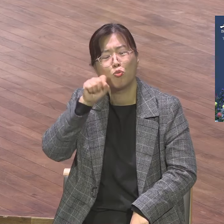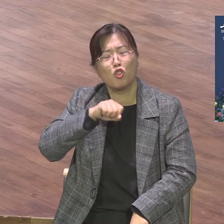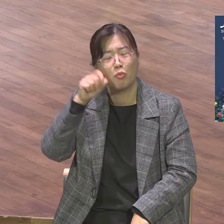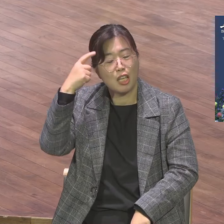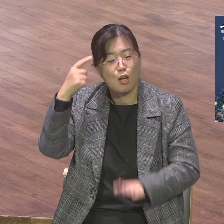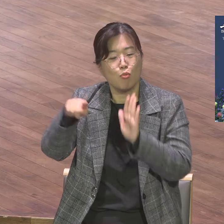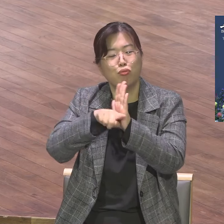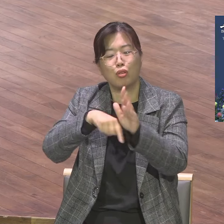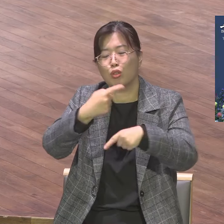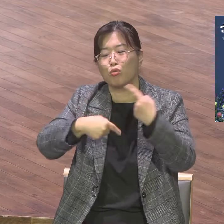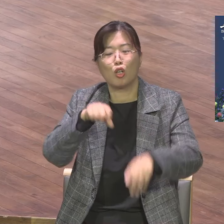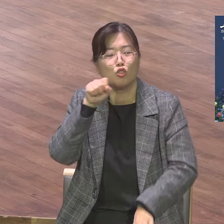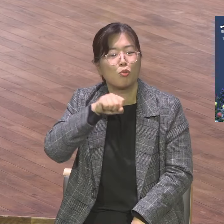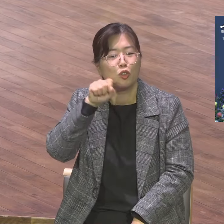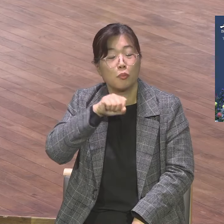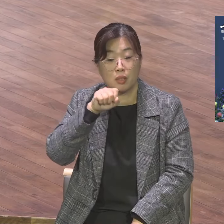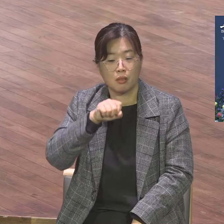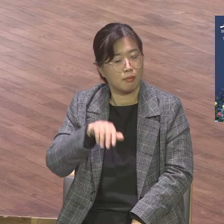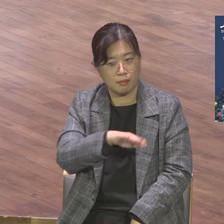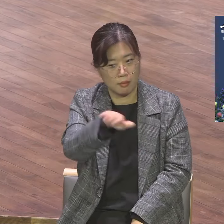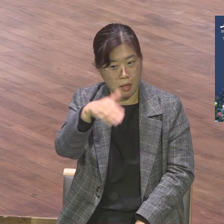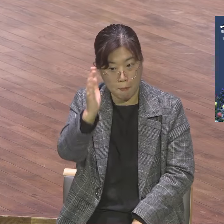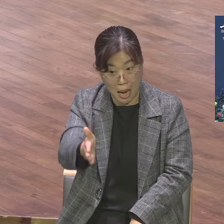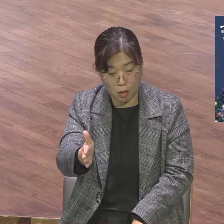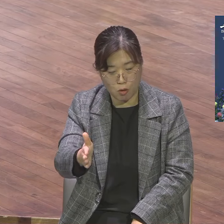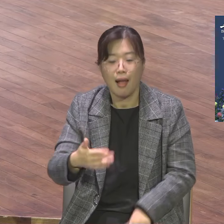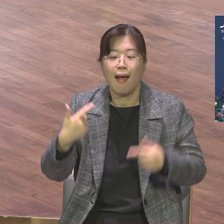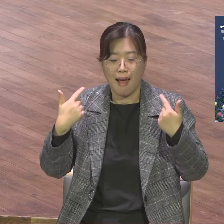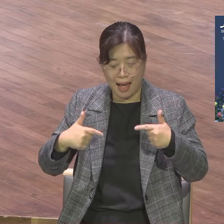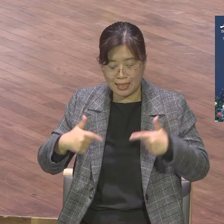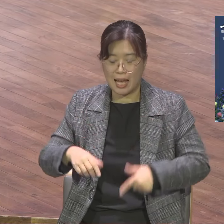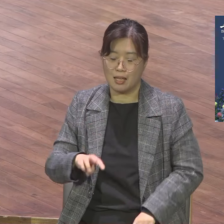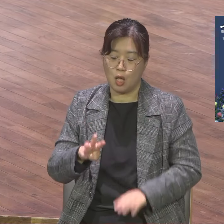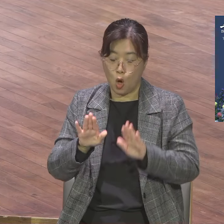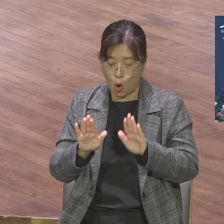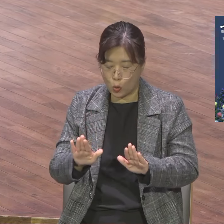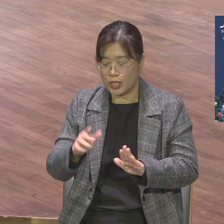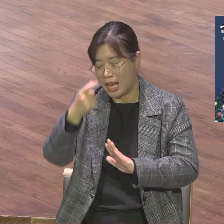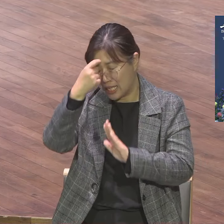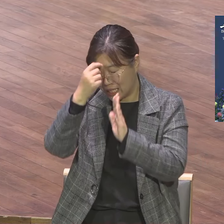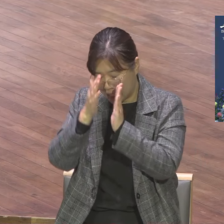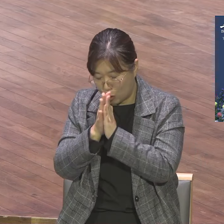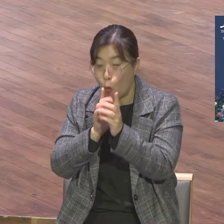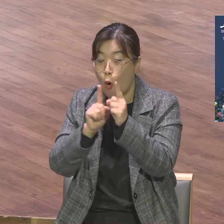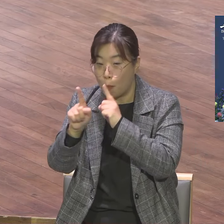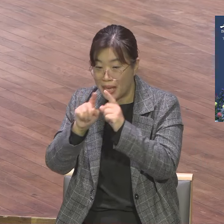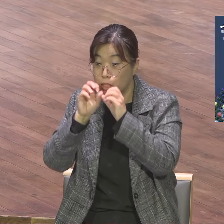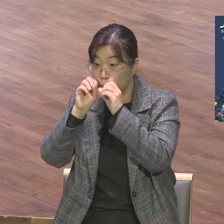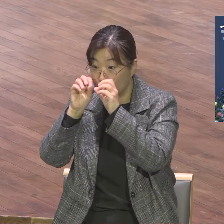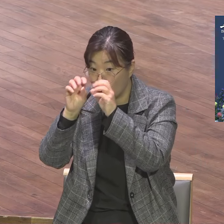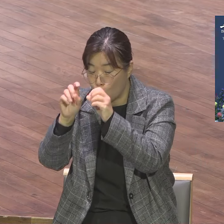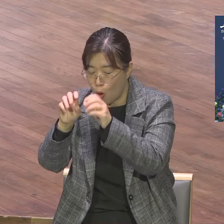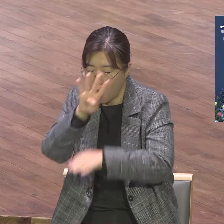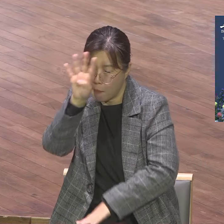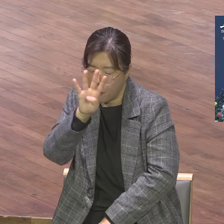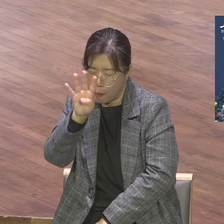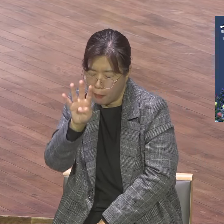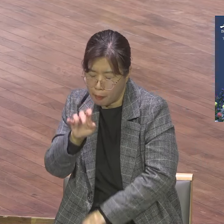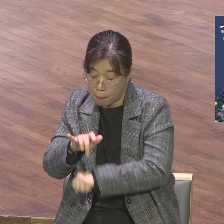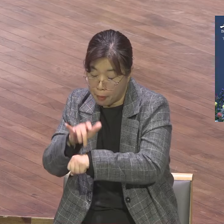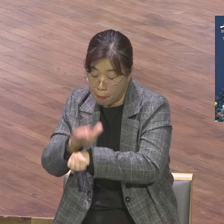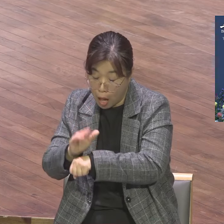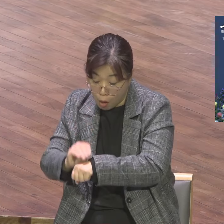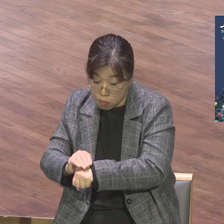하나님께서 나를 향해서 교회 가신 뜻을 분별하지 못하고 이렇게 되면 계속 나 중심으로 살면요 방황하게 되죠. 방황.